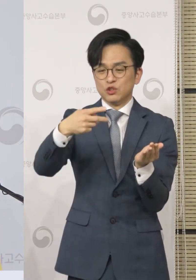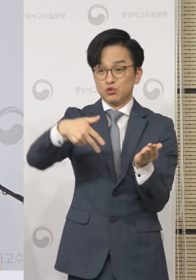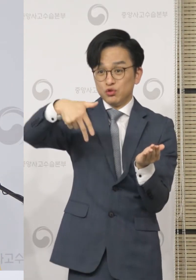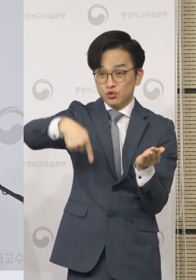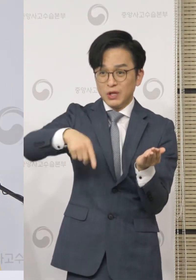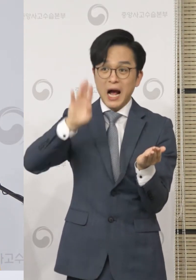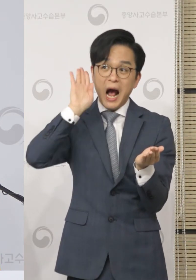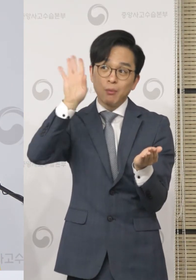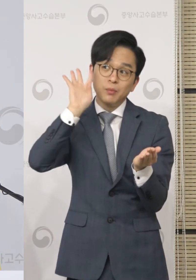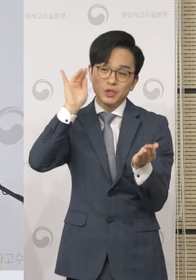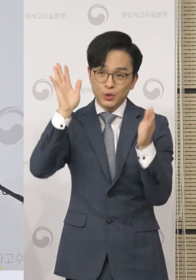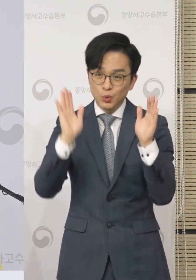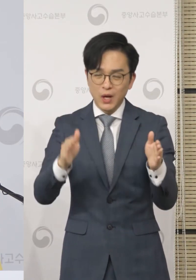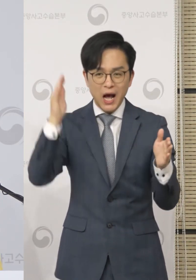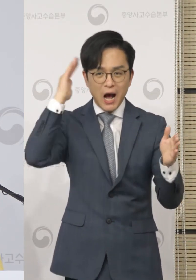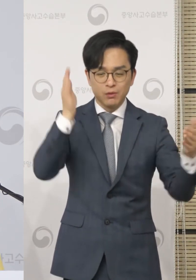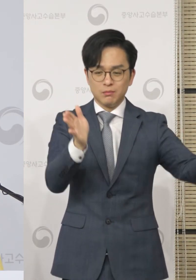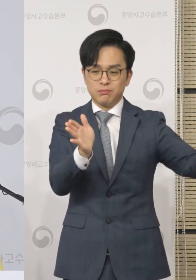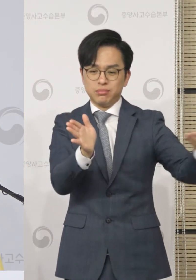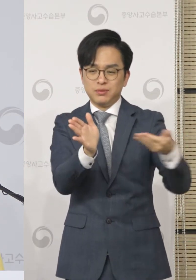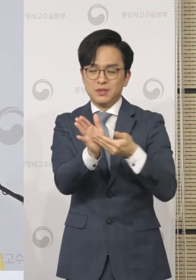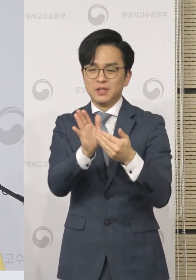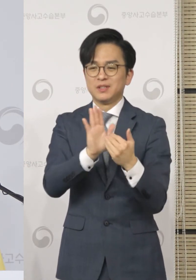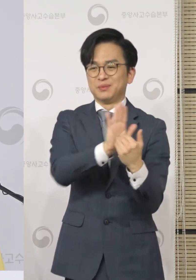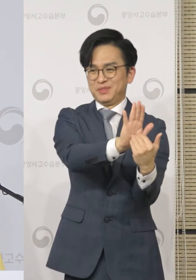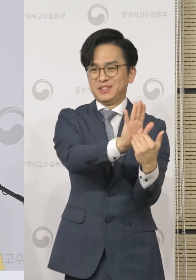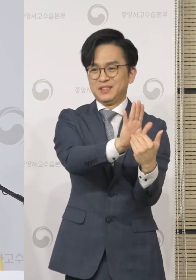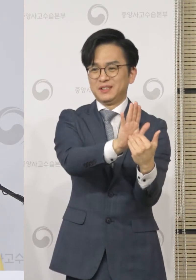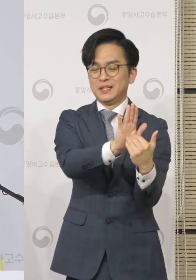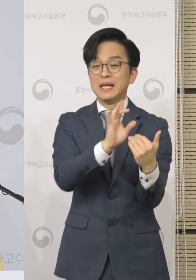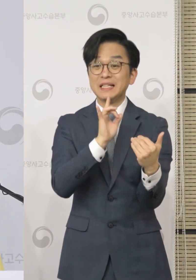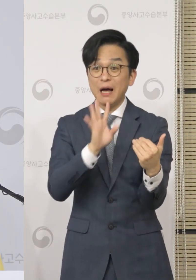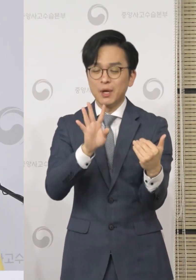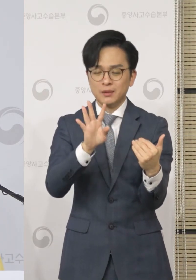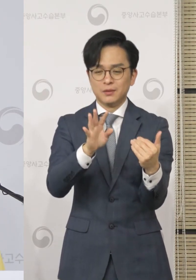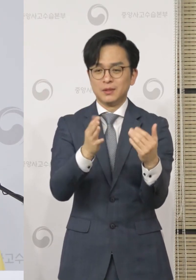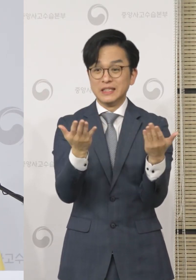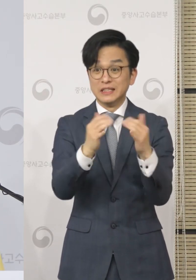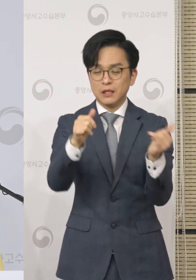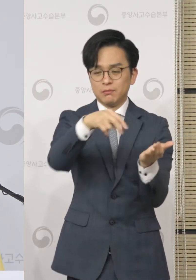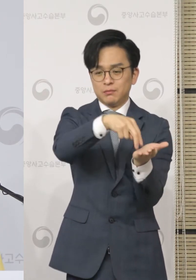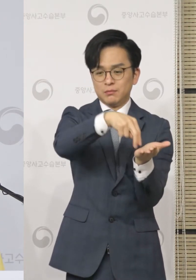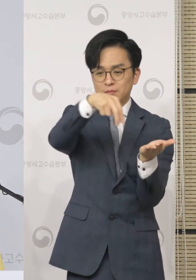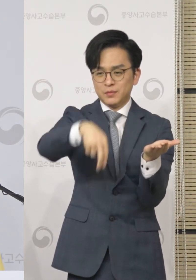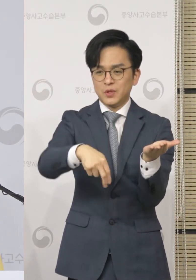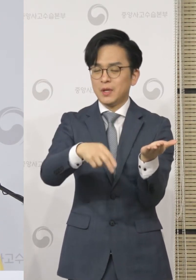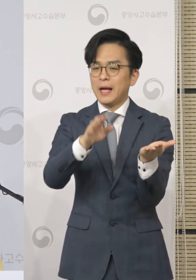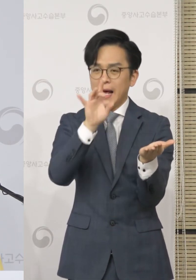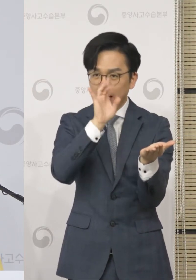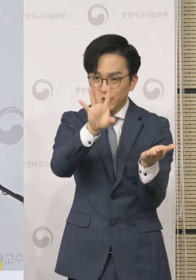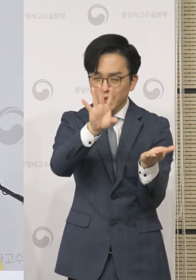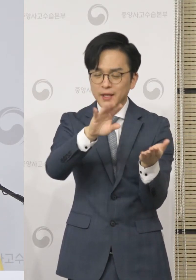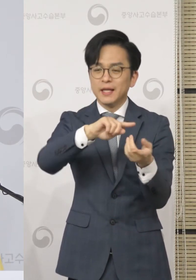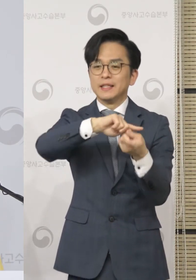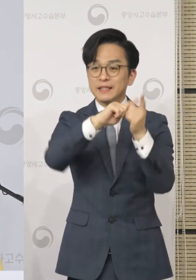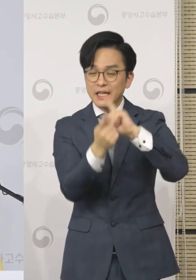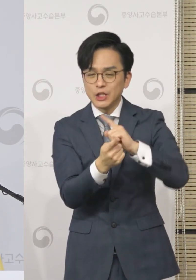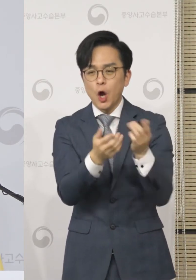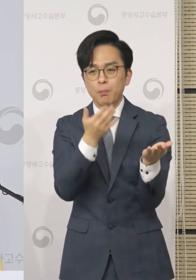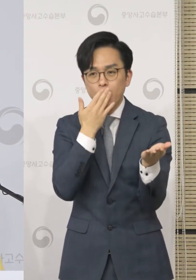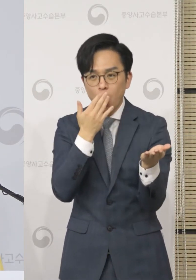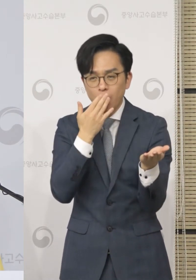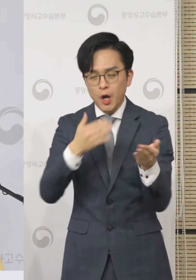입항을 금지키로 결정하였습니다. 다만 선원들이 하선하지 않고 급유와 선용품을 공급하는